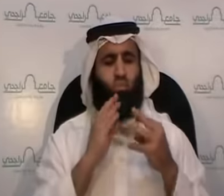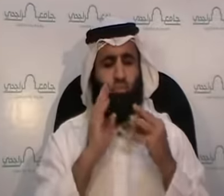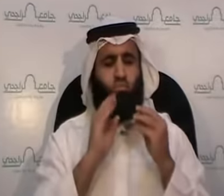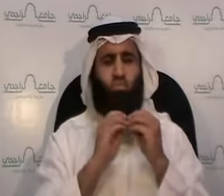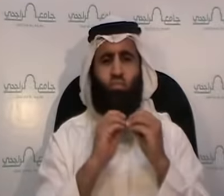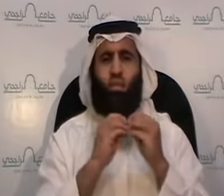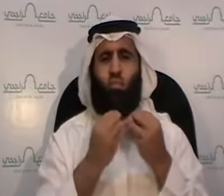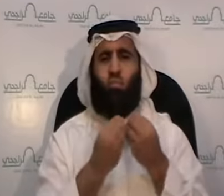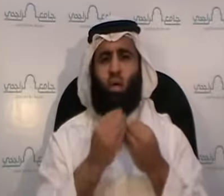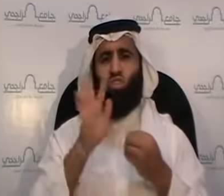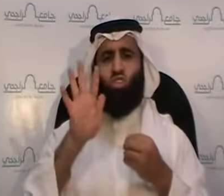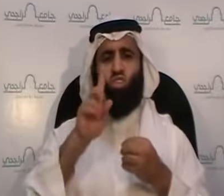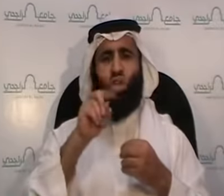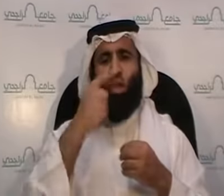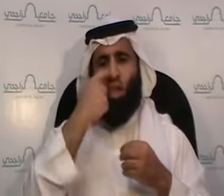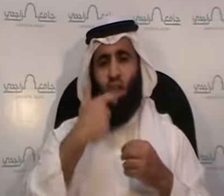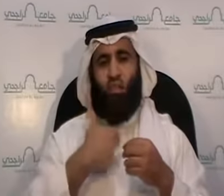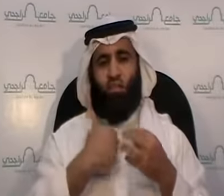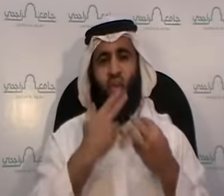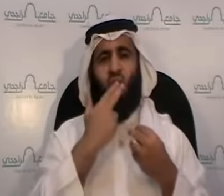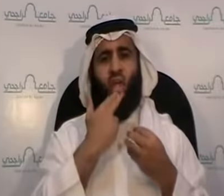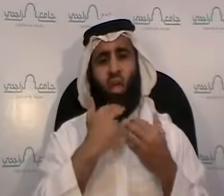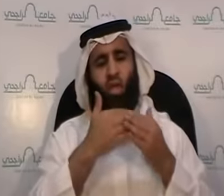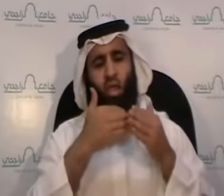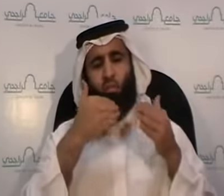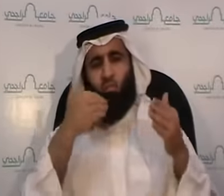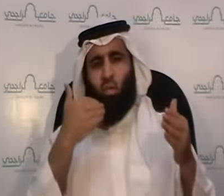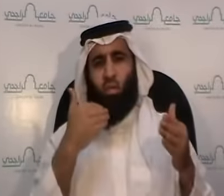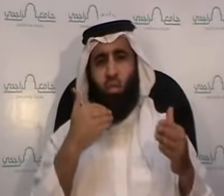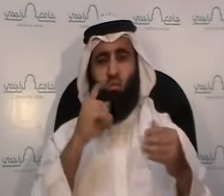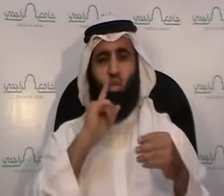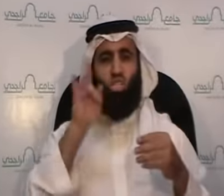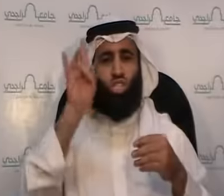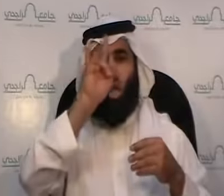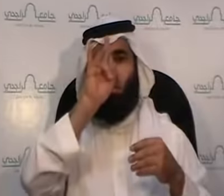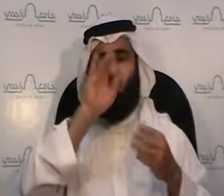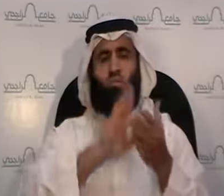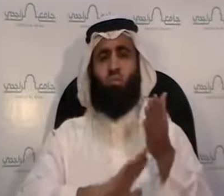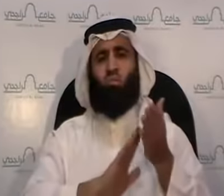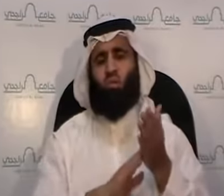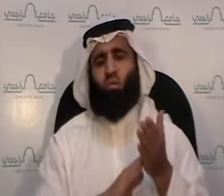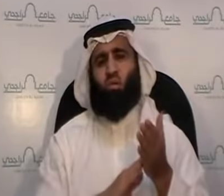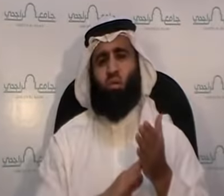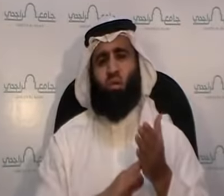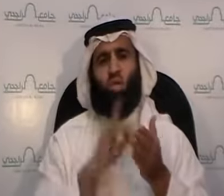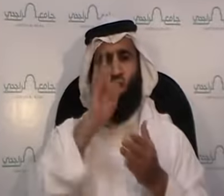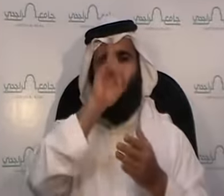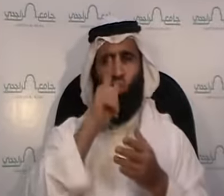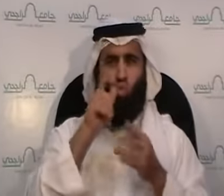جانب الشر فيه جانب الخير يتحول إلى شيطان رجيم تعوذ منه الشياطين أو